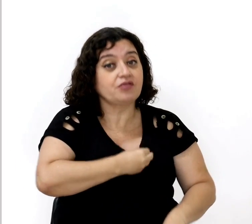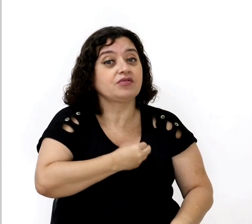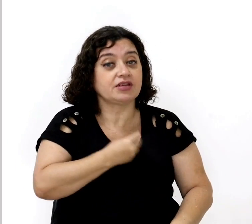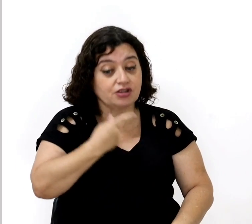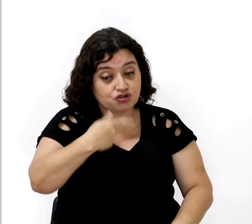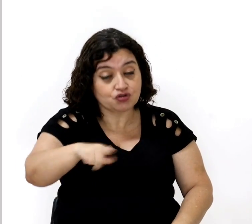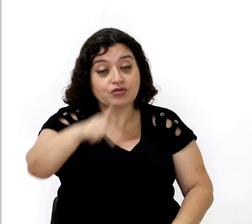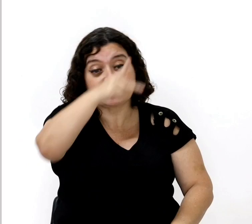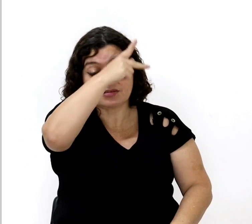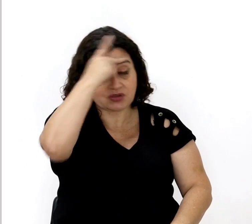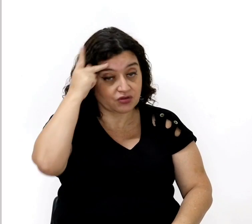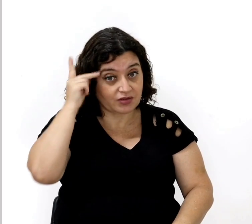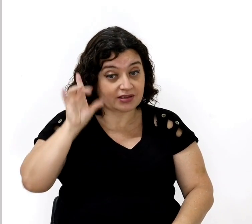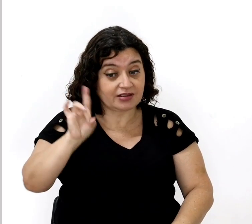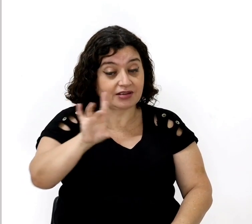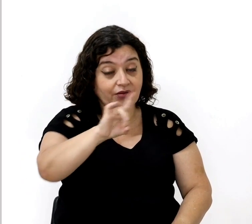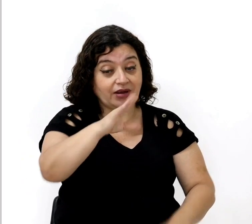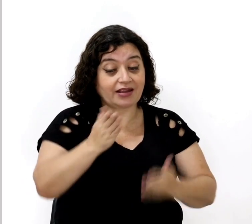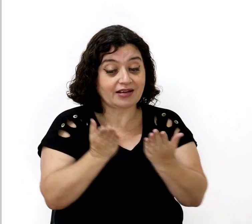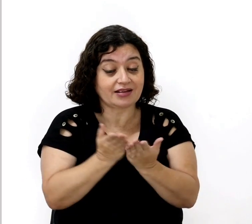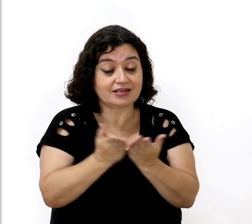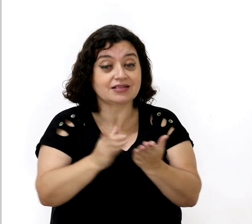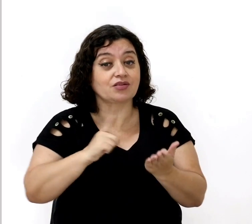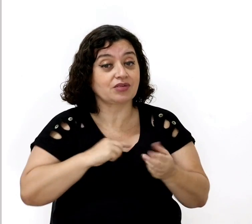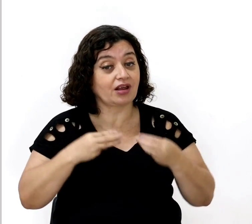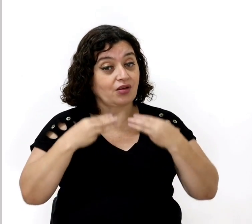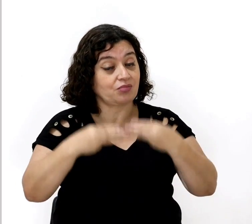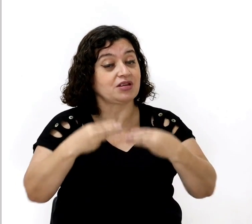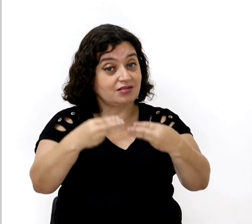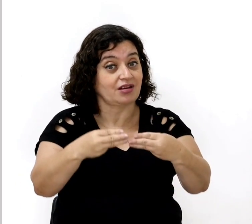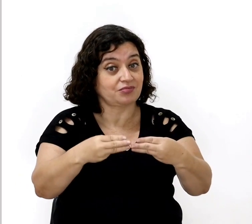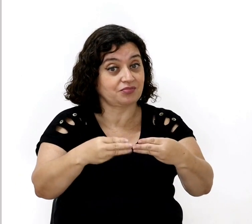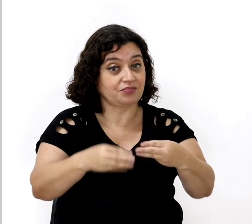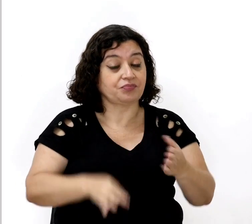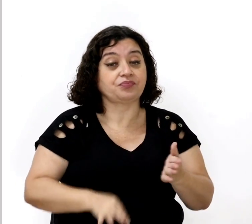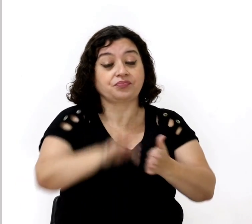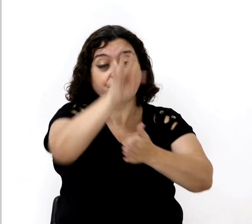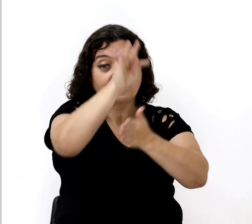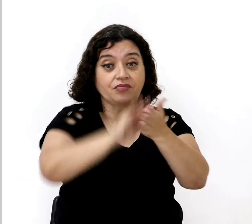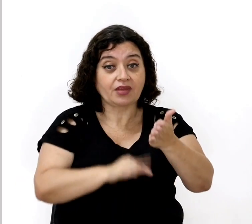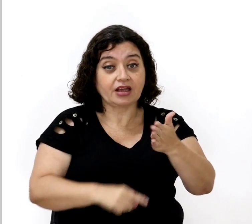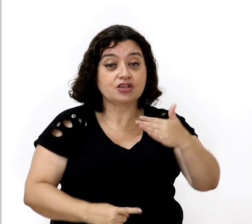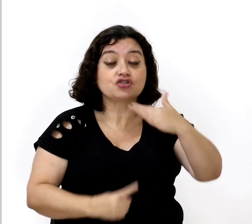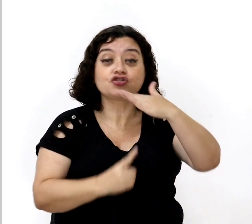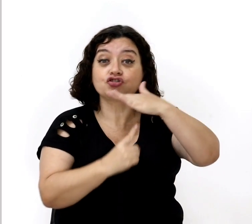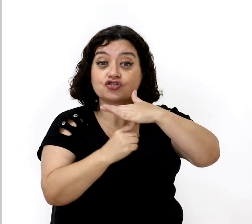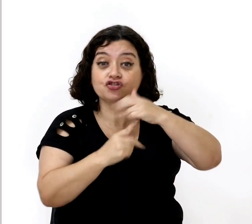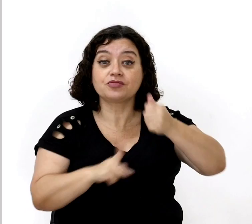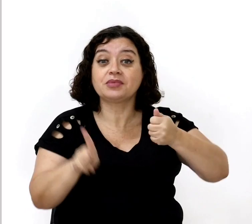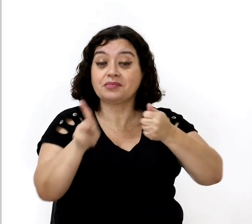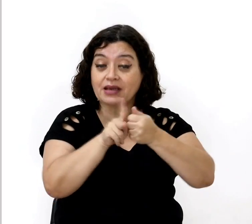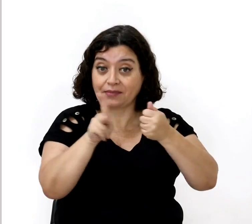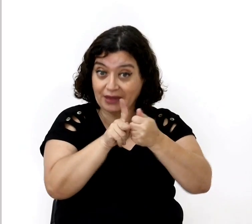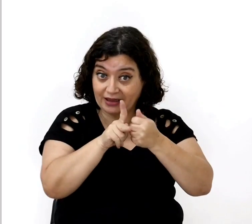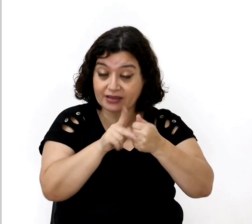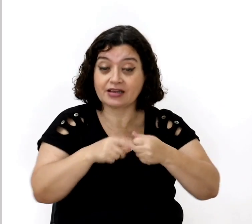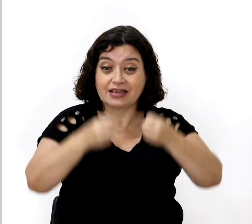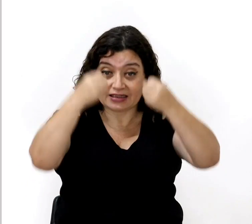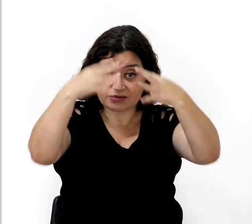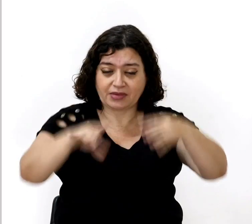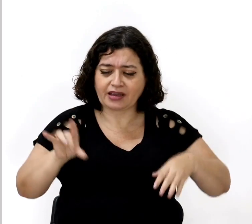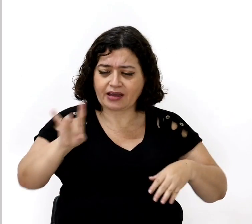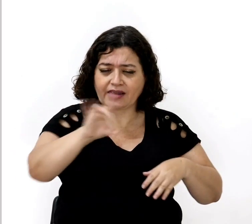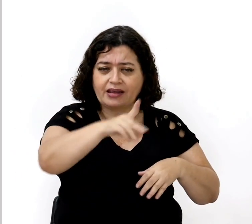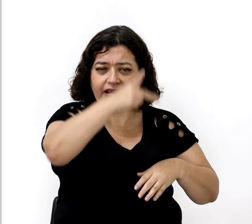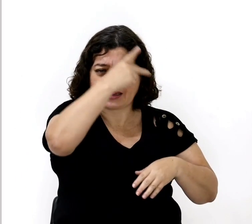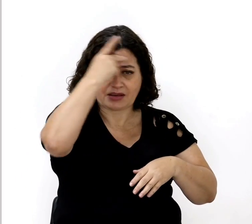Então, cada cristão tem um ministério. E o texto lá de 1 Pedro, que foi lido no início, que fala que cada um administre o dom